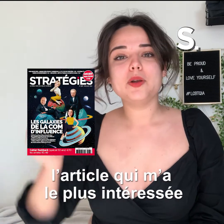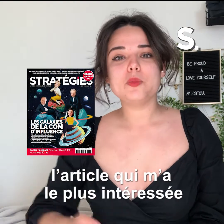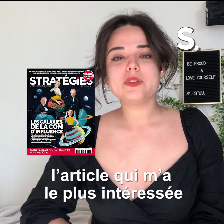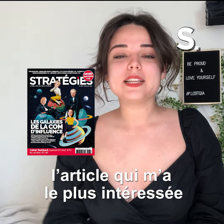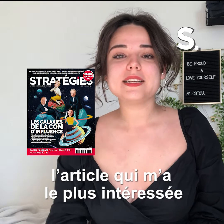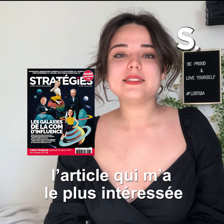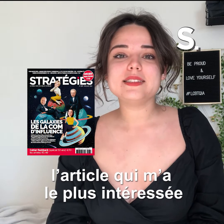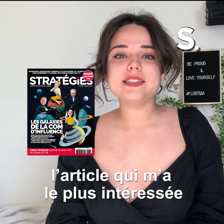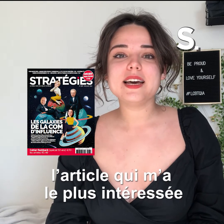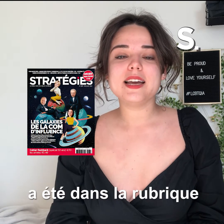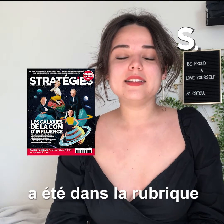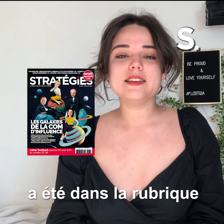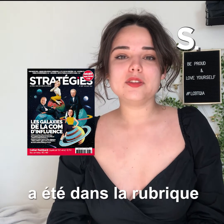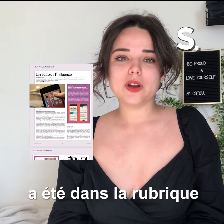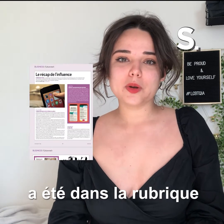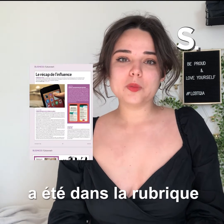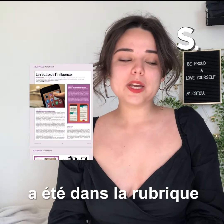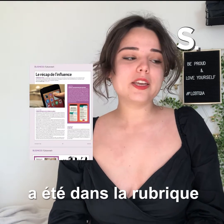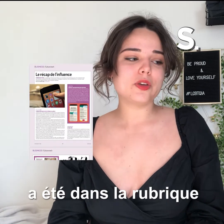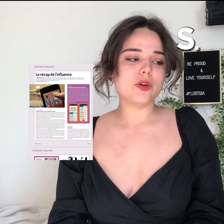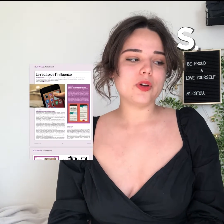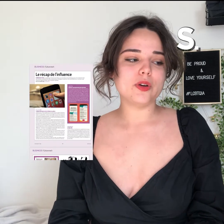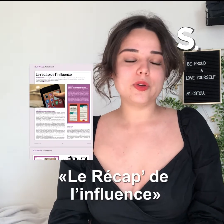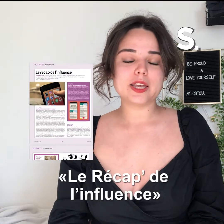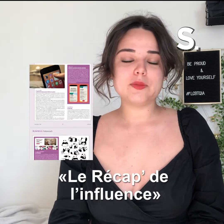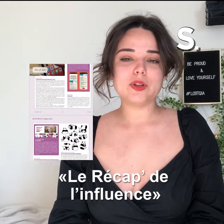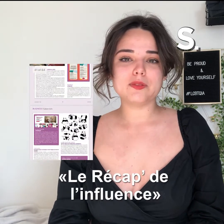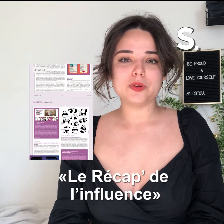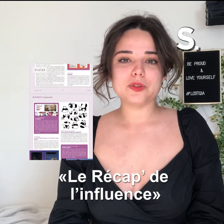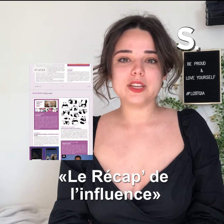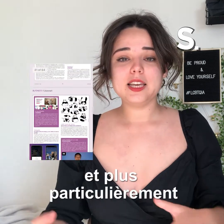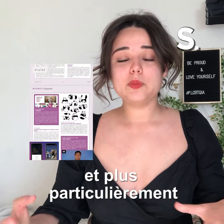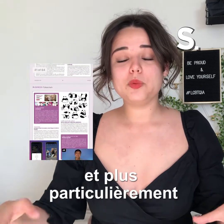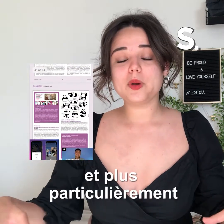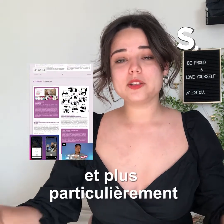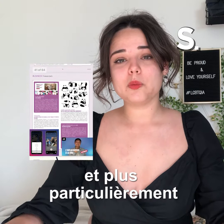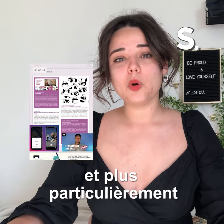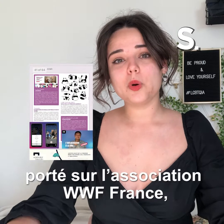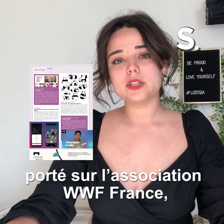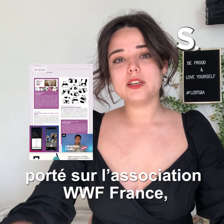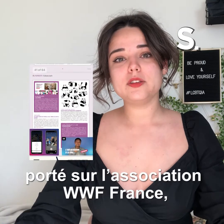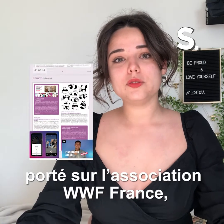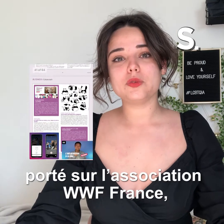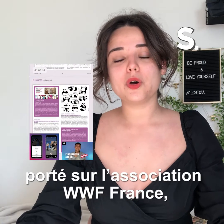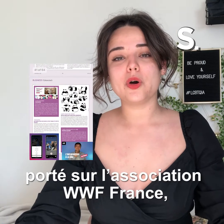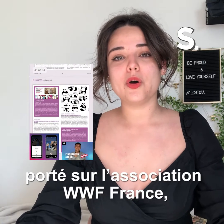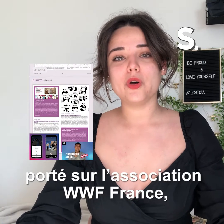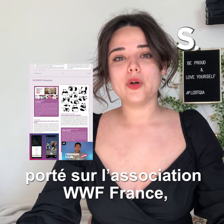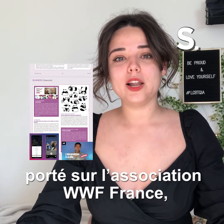m'a le plus intéressée a été dans la rubrique Le récap de l'influence, et plus particulièrement porté sur l